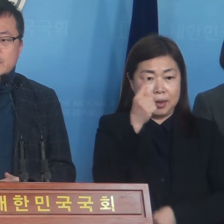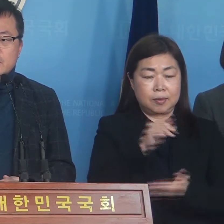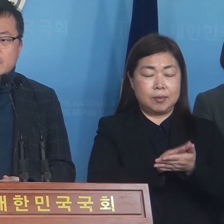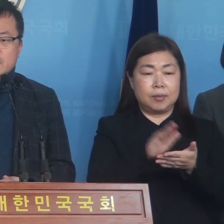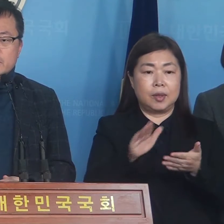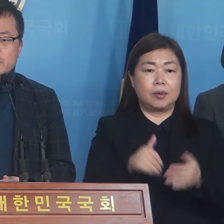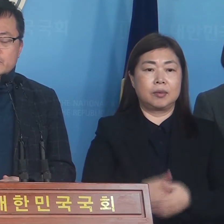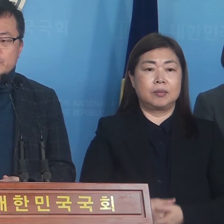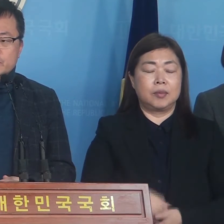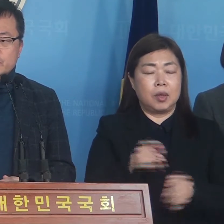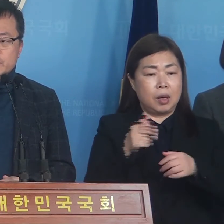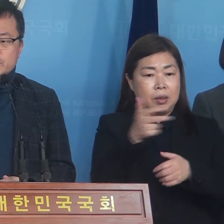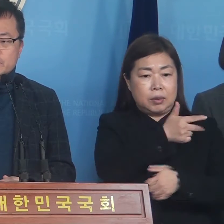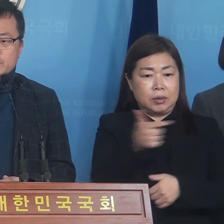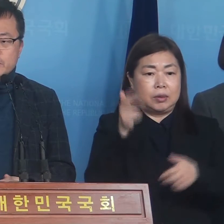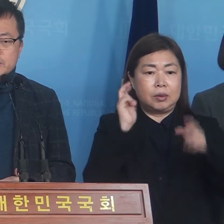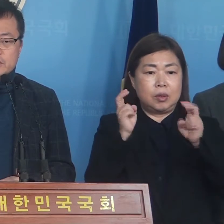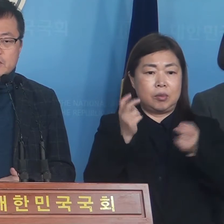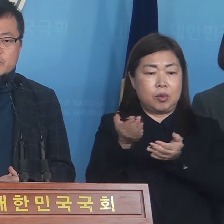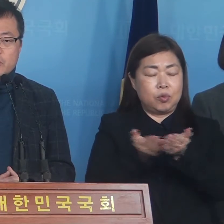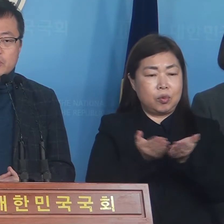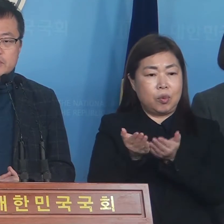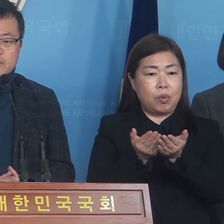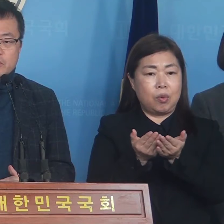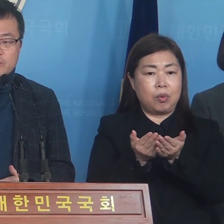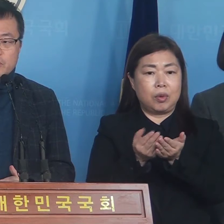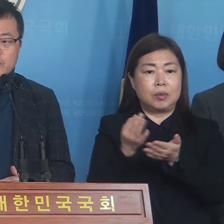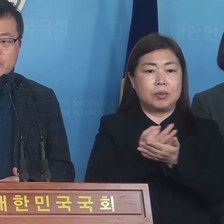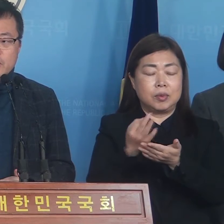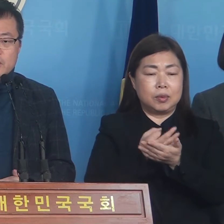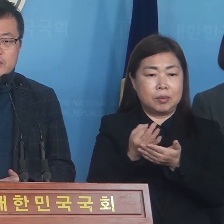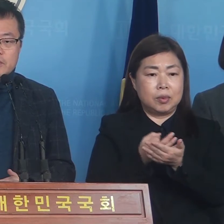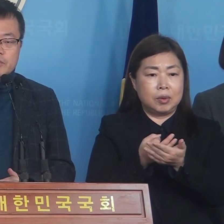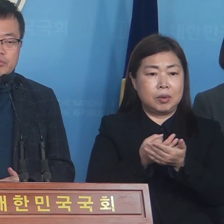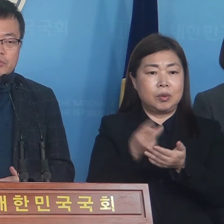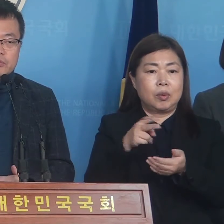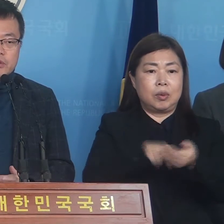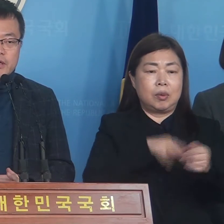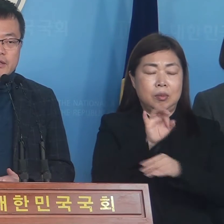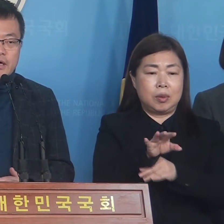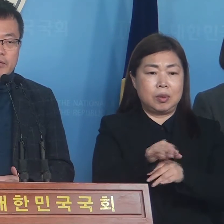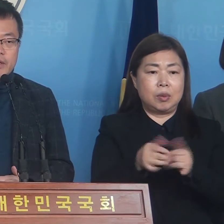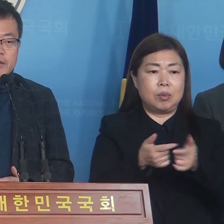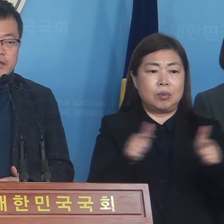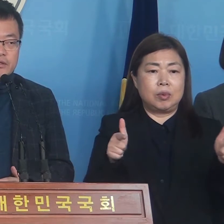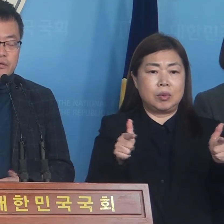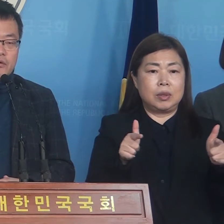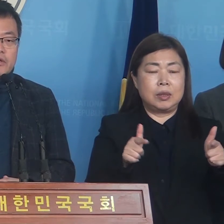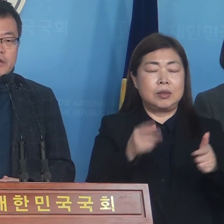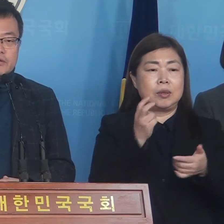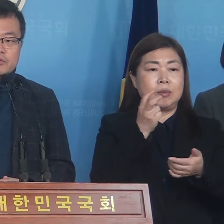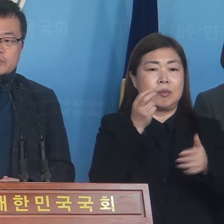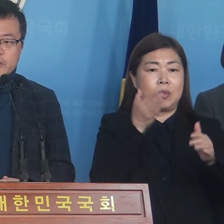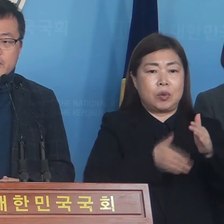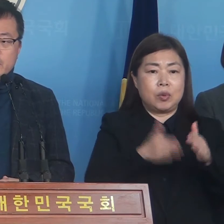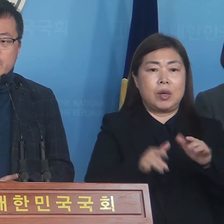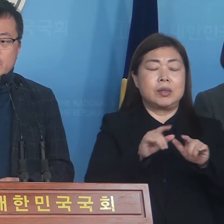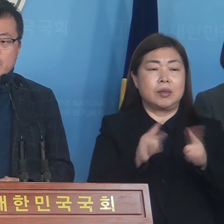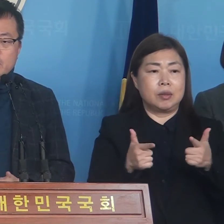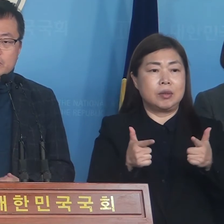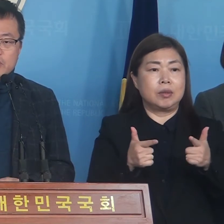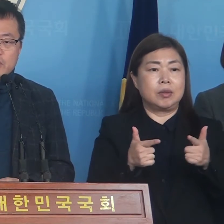됐었습니다. 대기업 유통업체로부터의 시장보, 상권보, 그 다음에 불공정한 가맹, 대리점